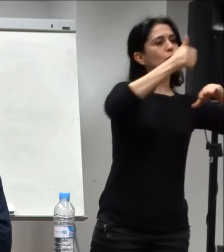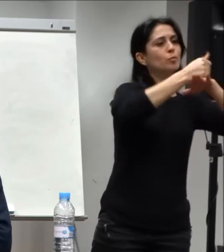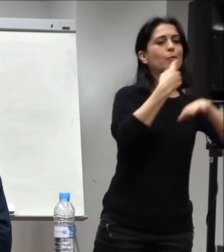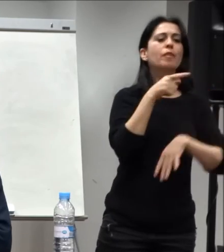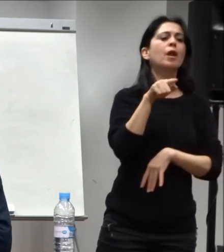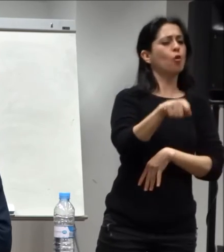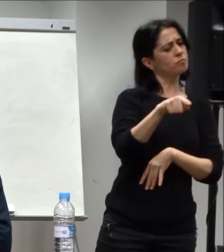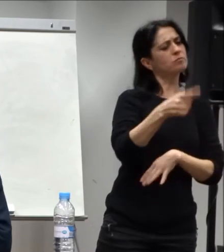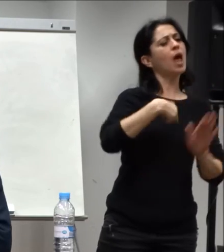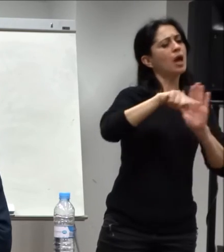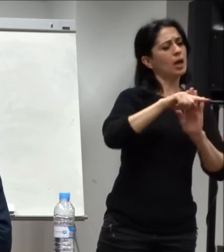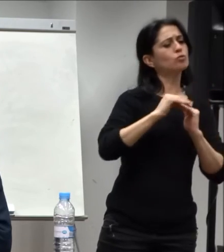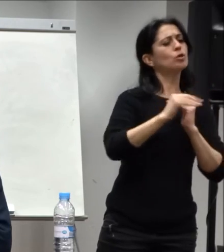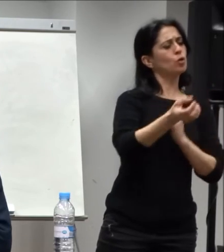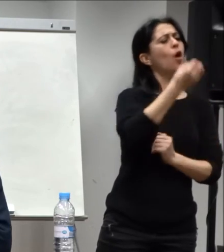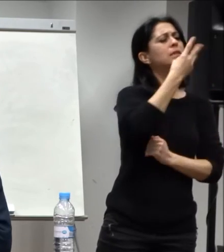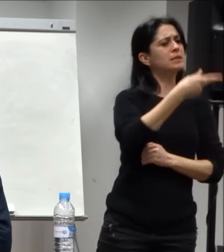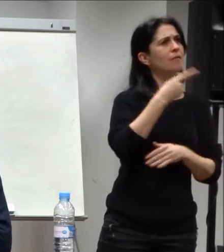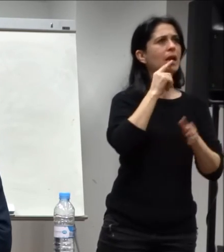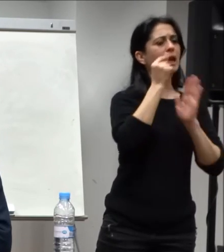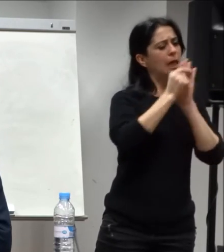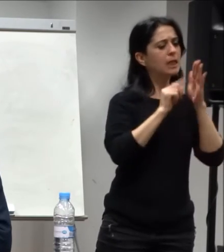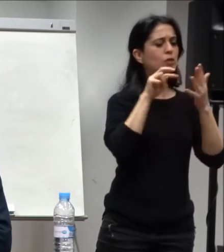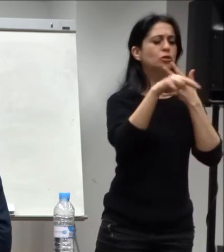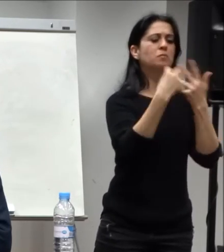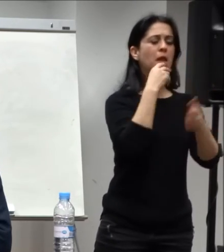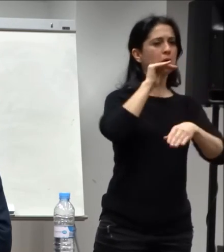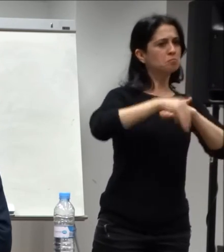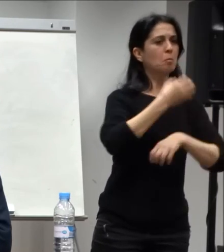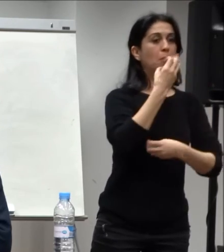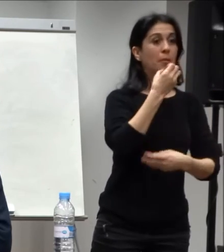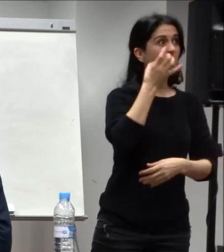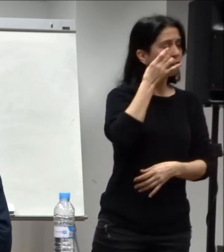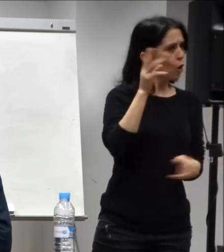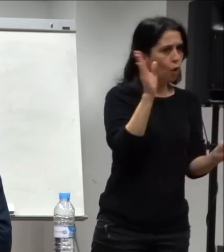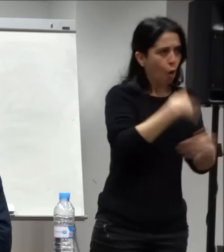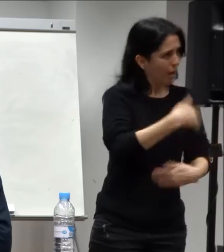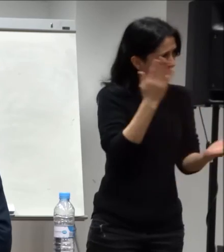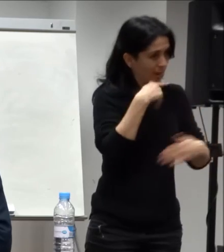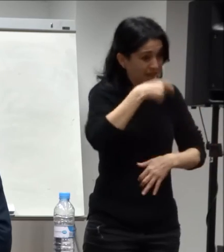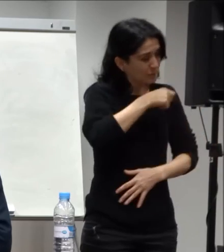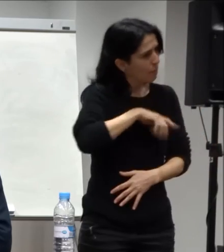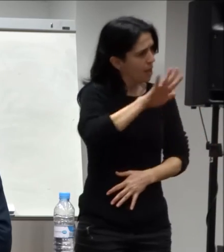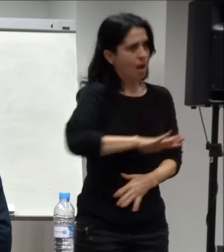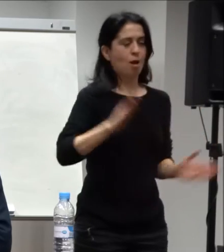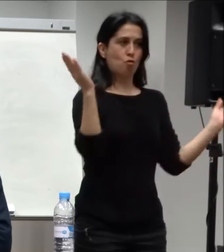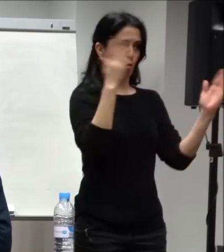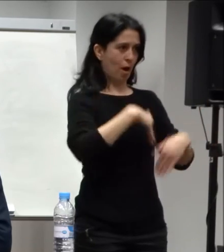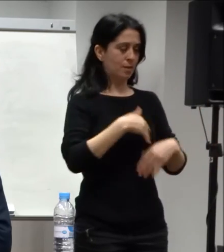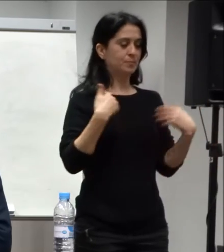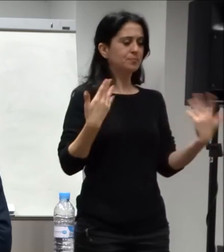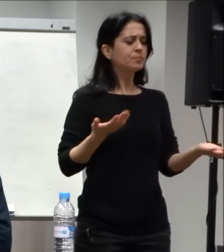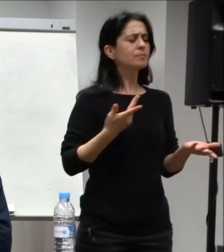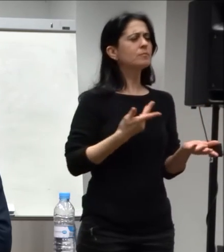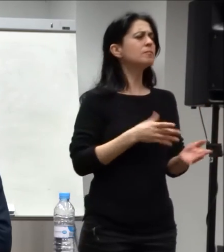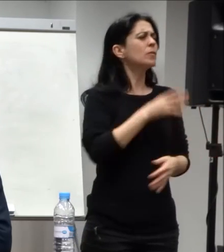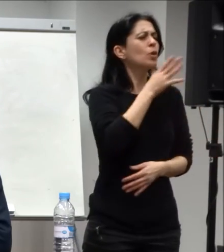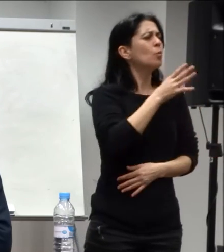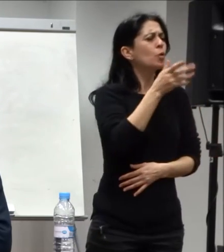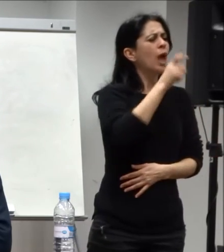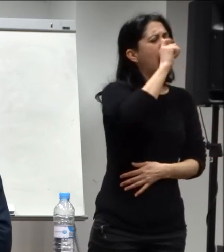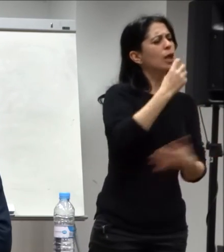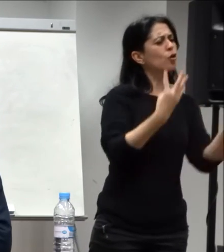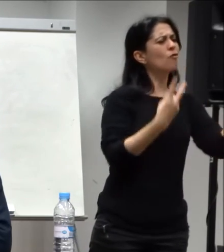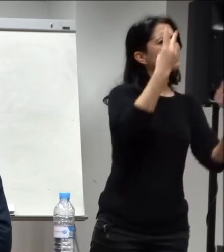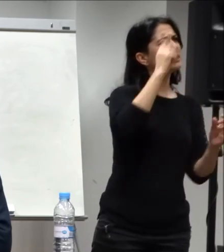si la detectamos, al juzgado. Pues ¿por qué en el 97 se empiezan a introducir estas cláusulas suelo? Pues